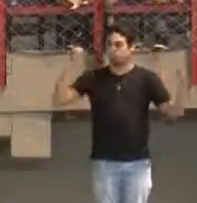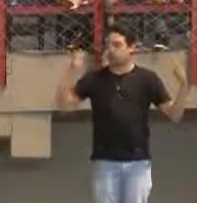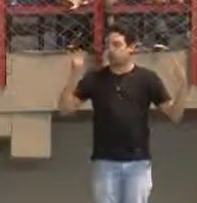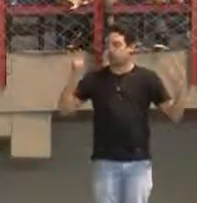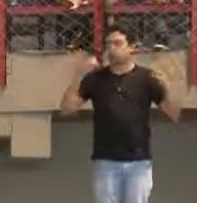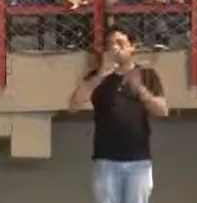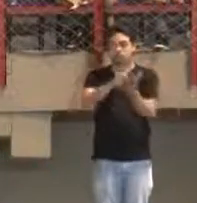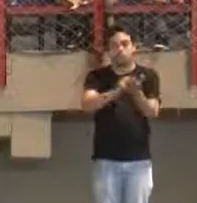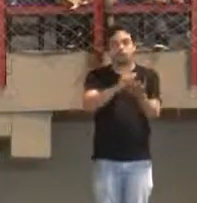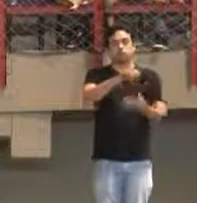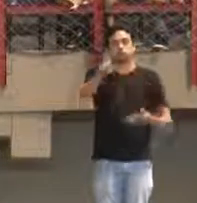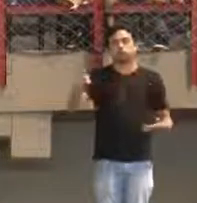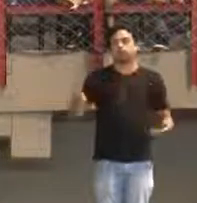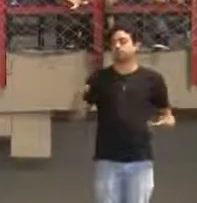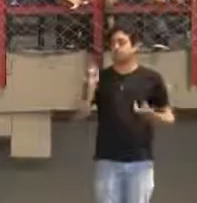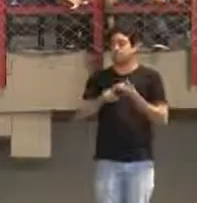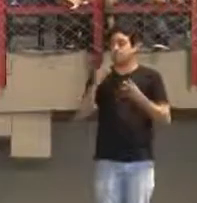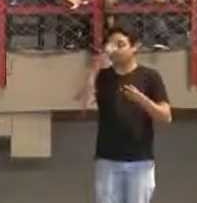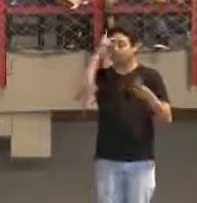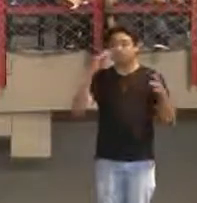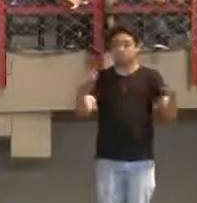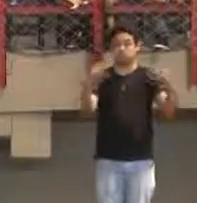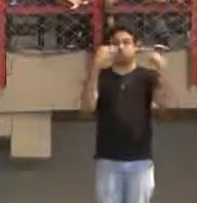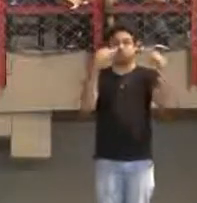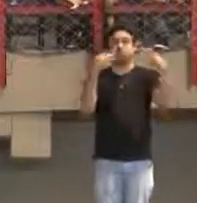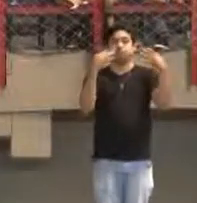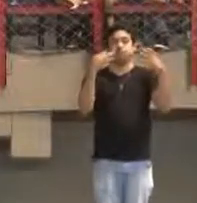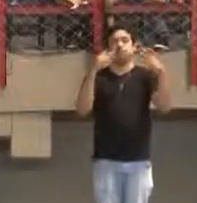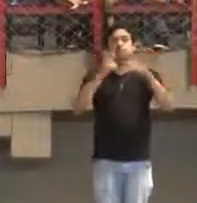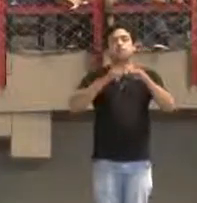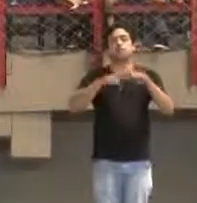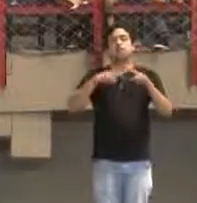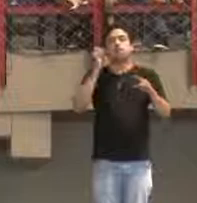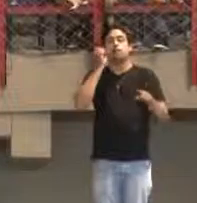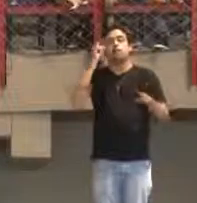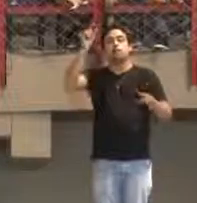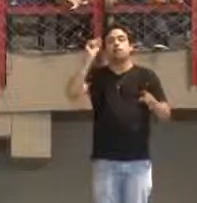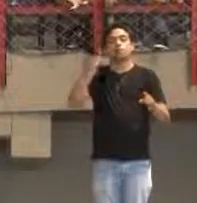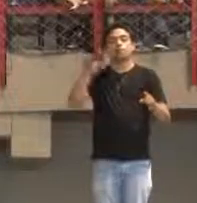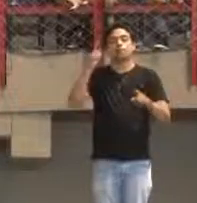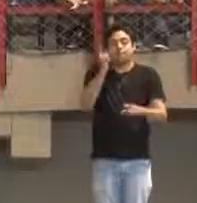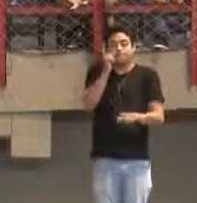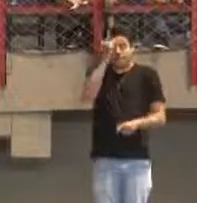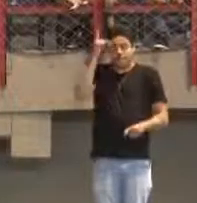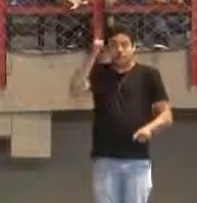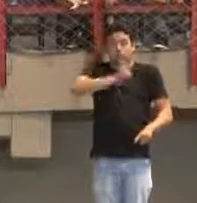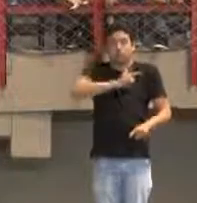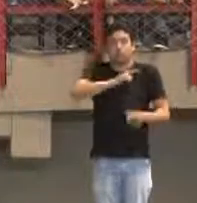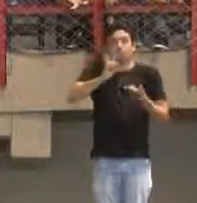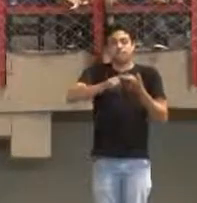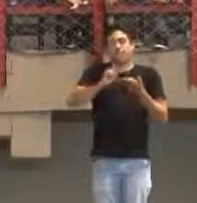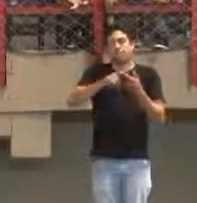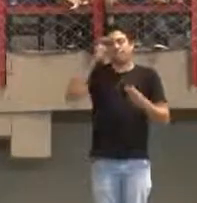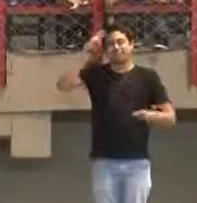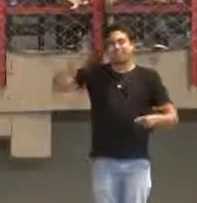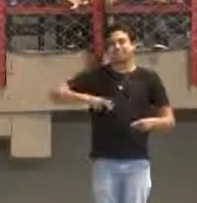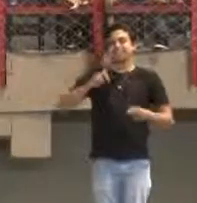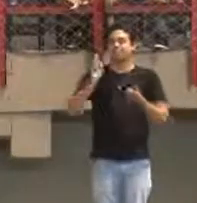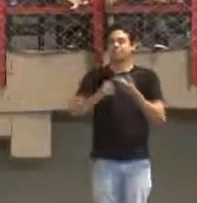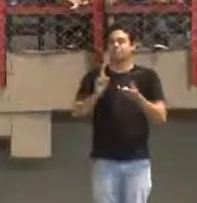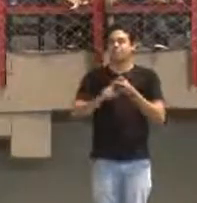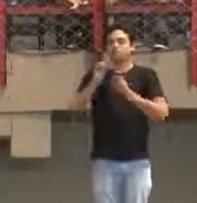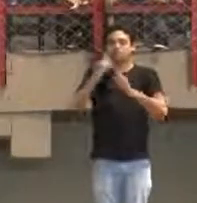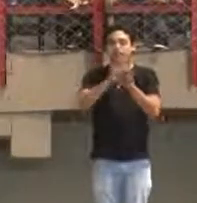Anote a pessoa que fica só olhando para mim descobre apenas que gente feia também é inteligente só